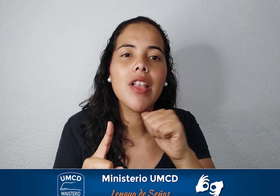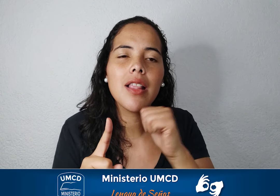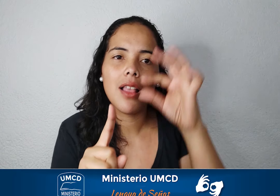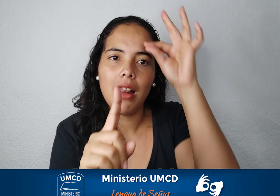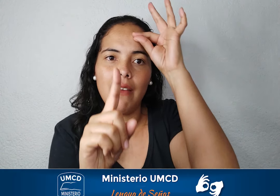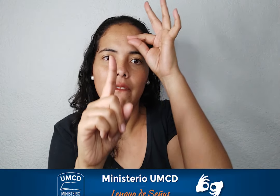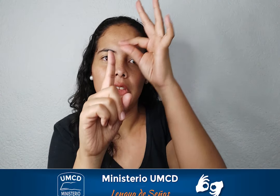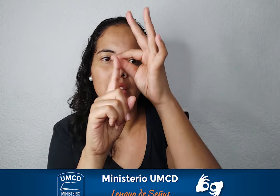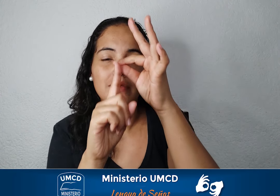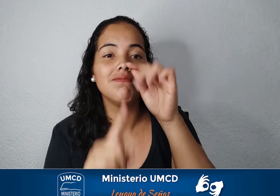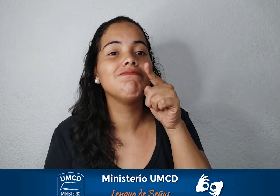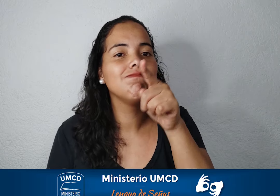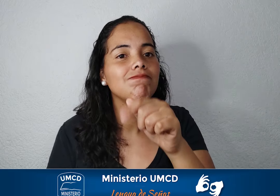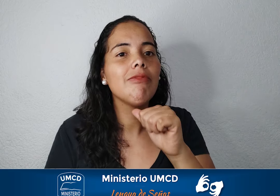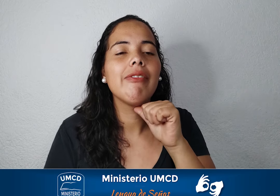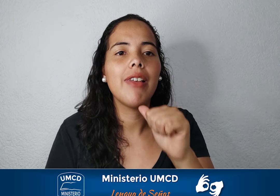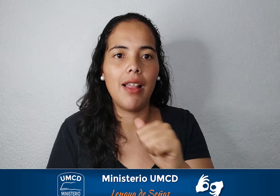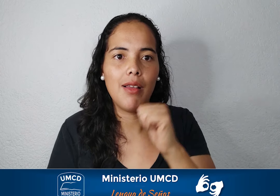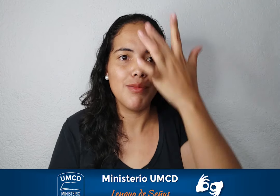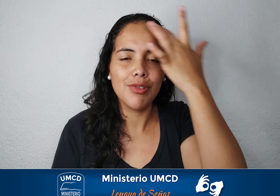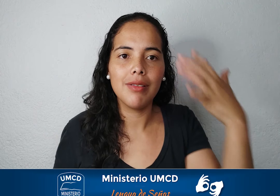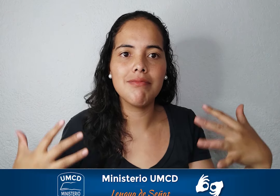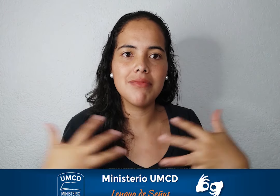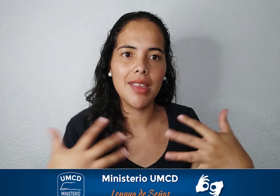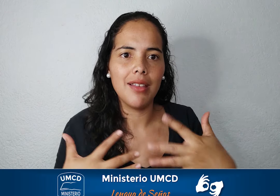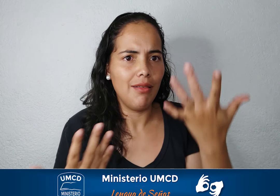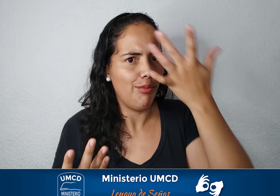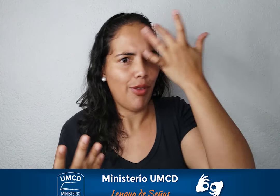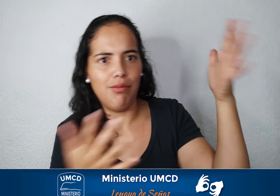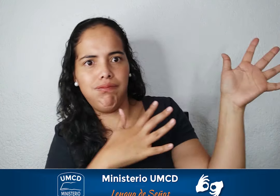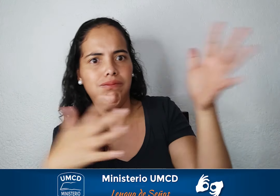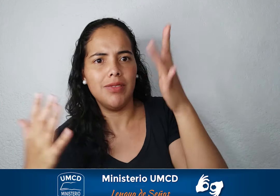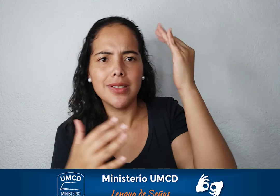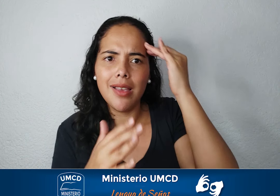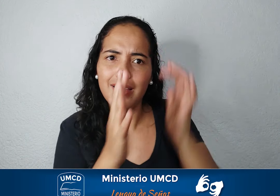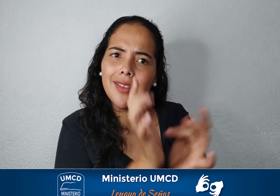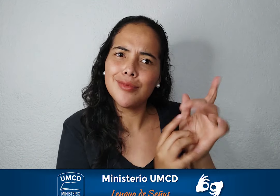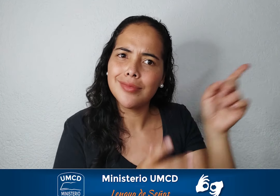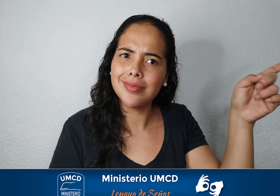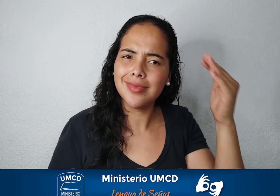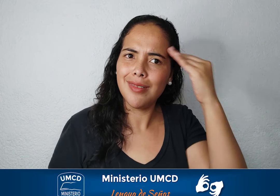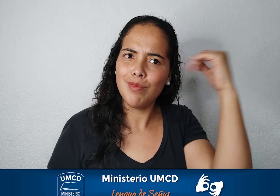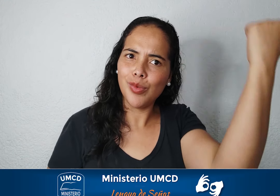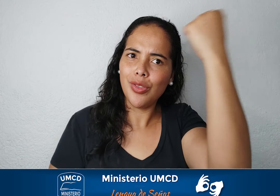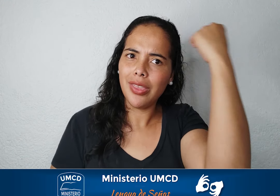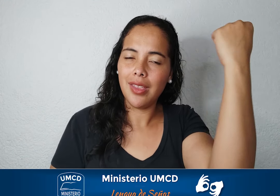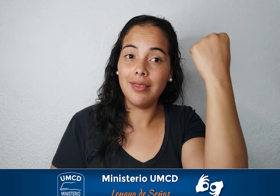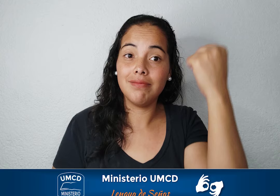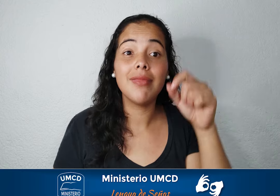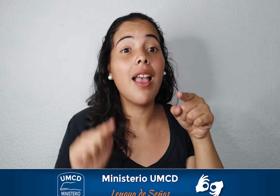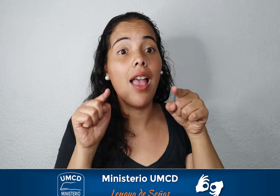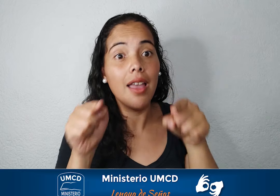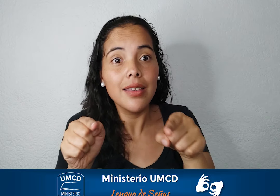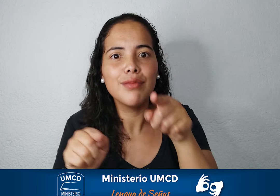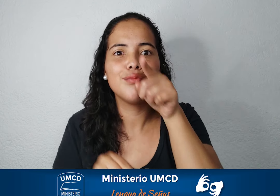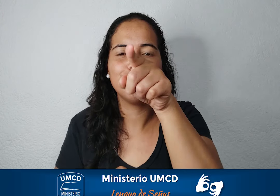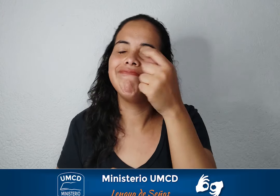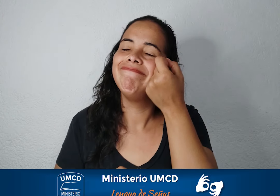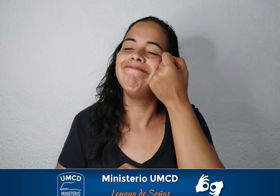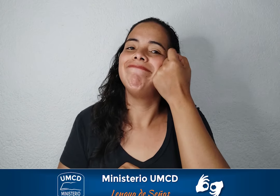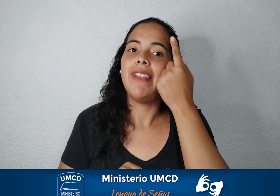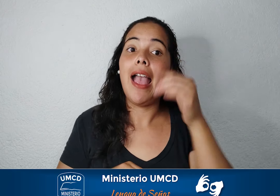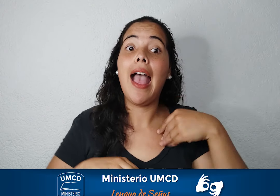habían transformado ese conocimiento en una convicción. Es ahí donde nosotros nos damos cuenta